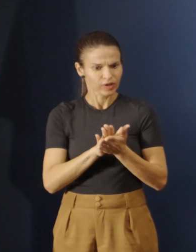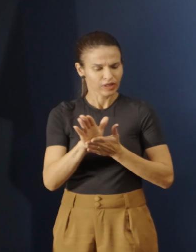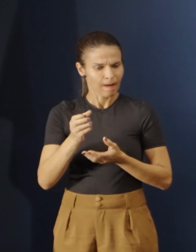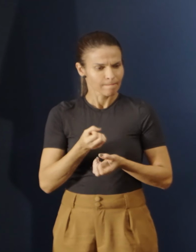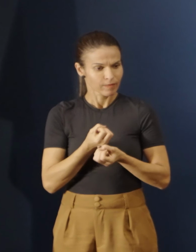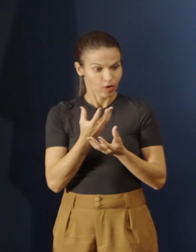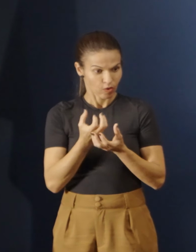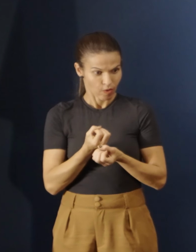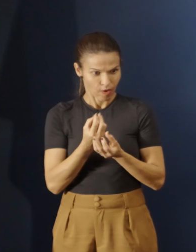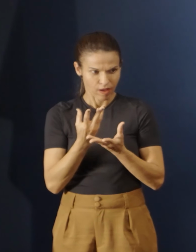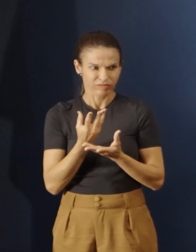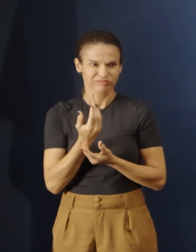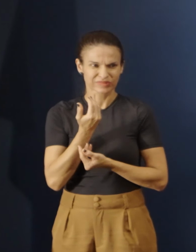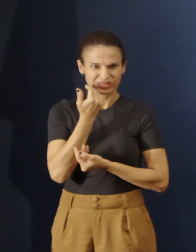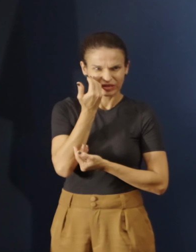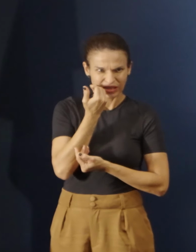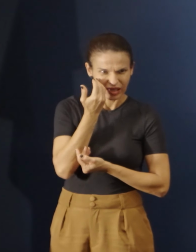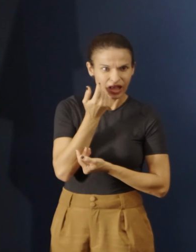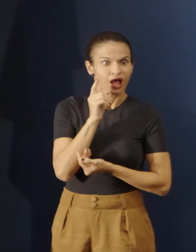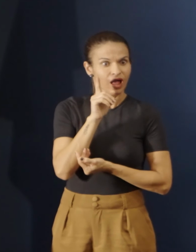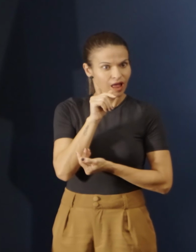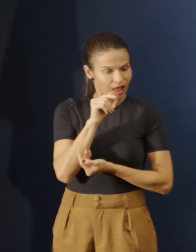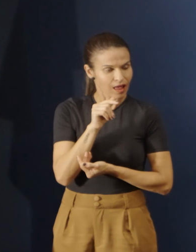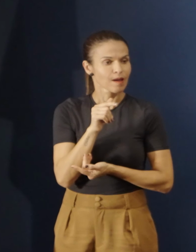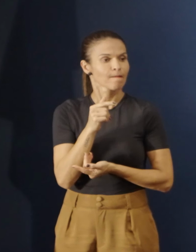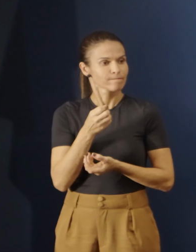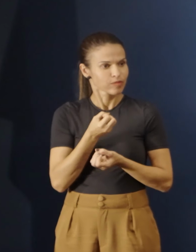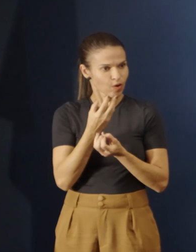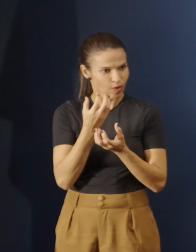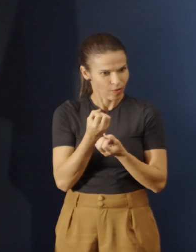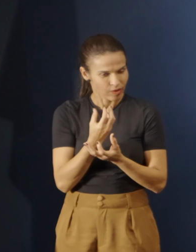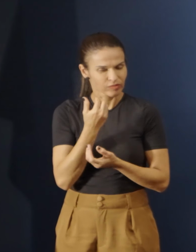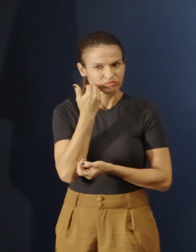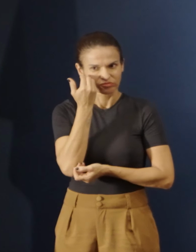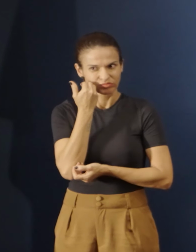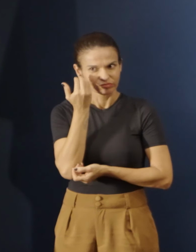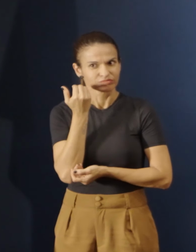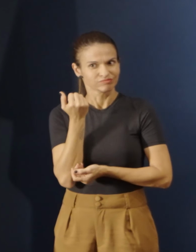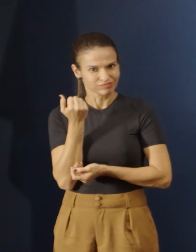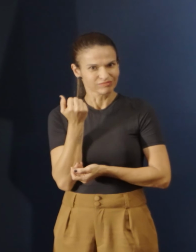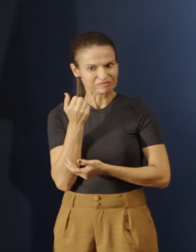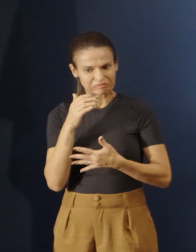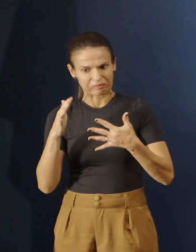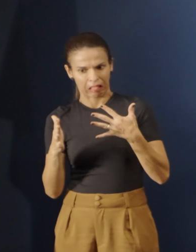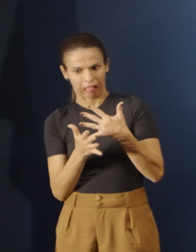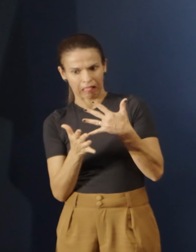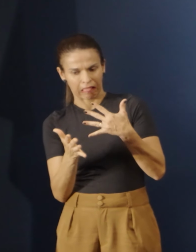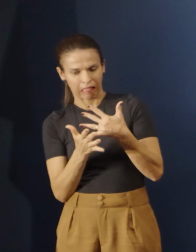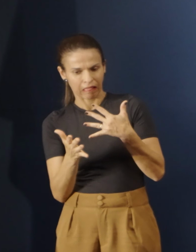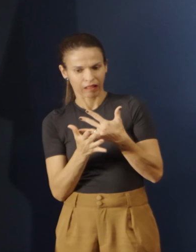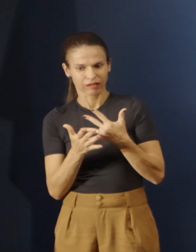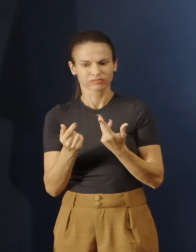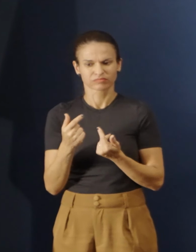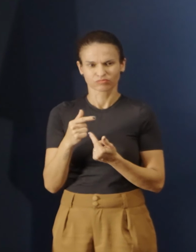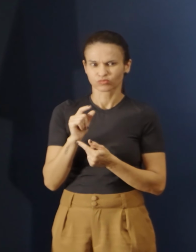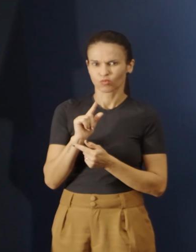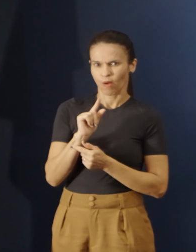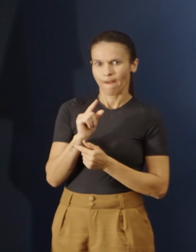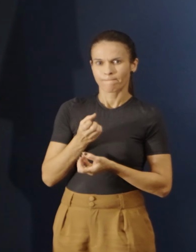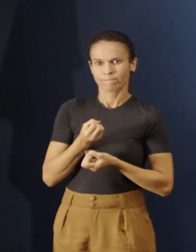E quando eu falo poema pornográfico, é pornográfico mesmo, assim, é de baixaria mesmo. Que uma coisa é a poesia erótica,